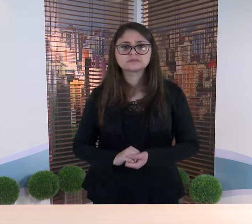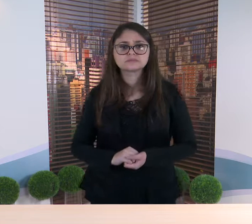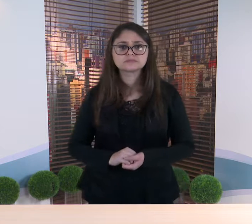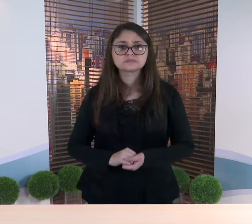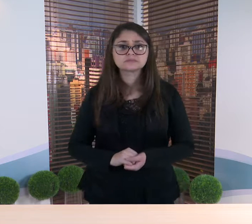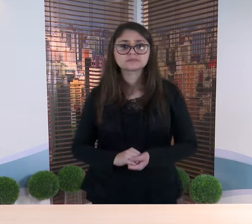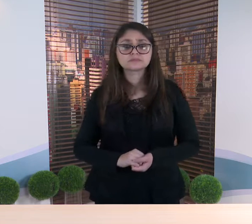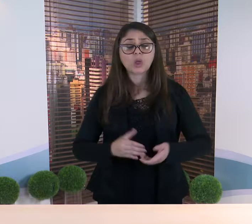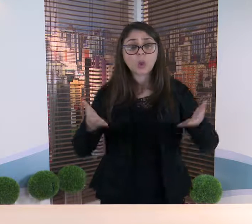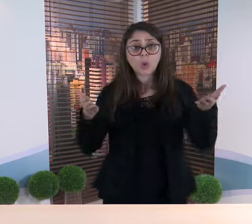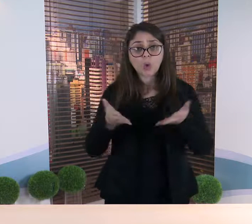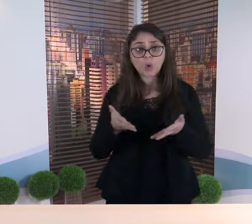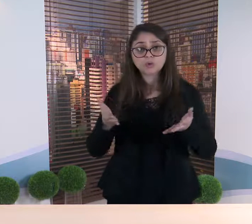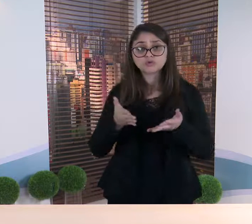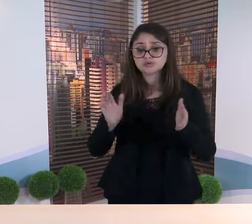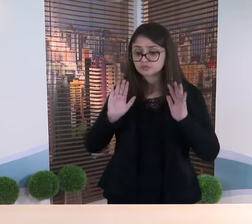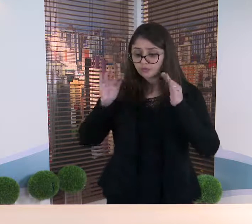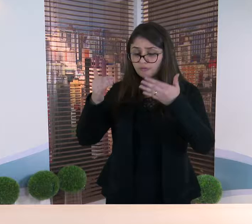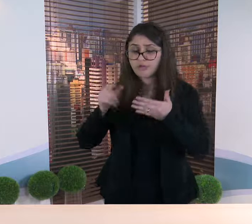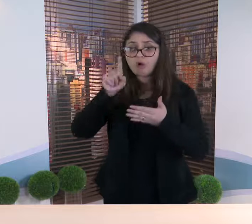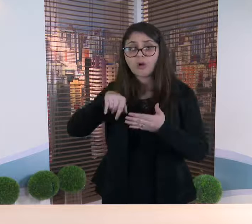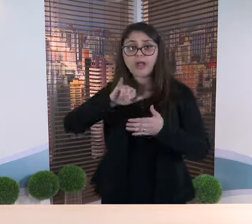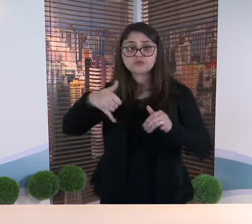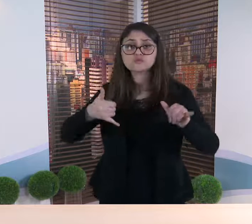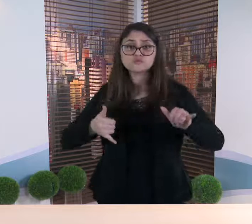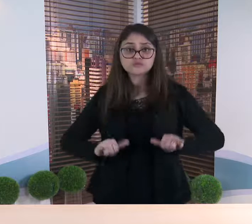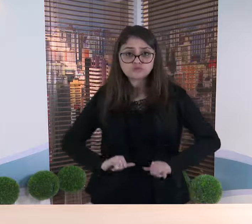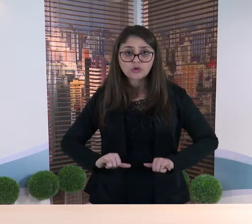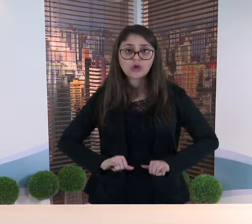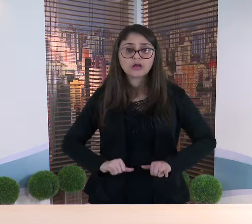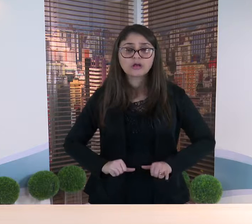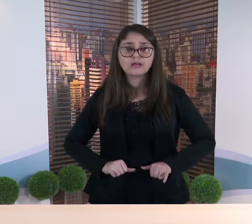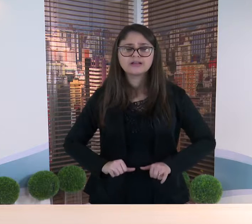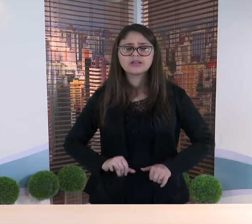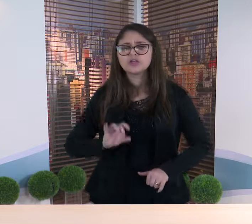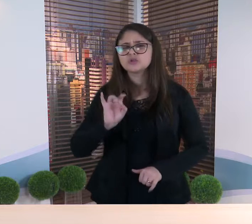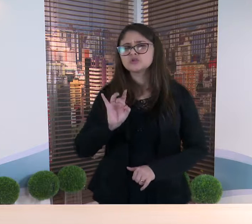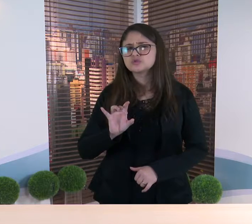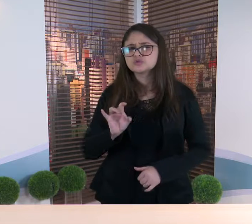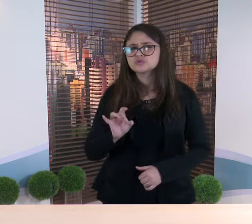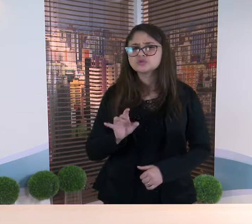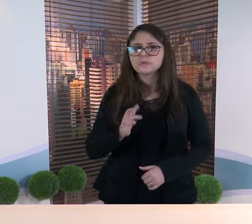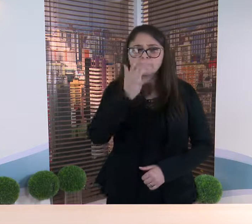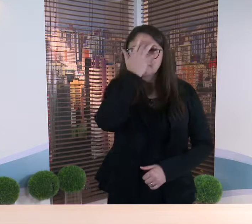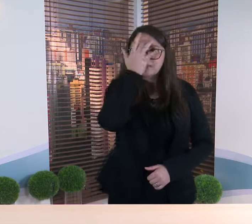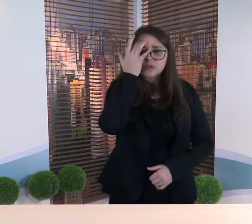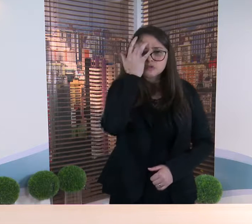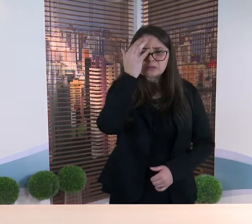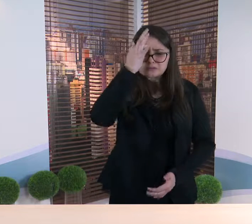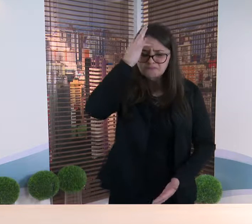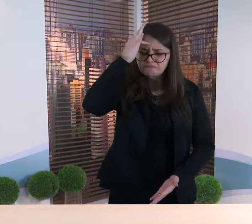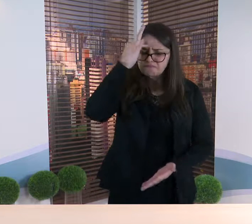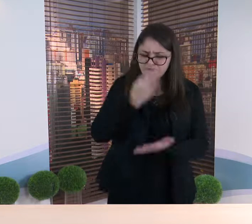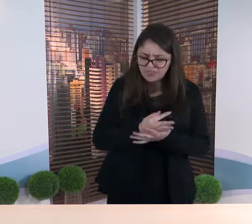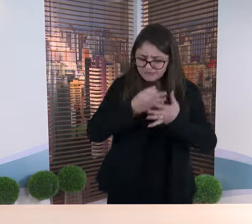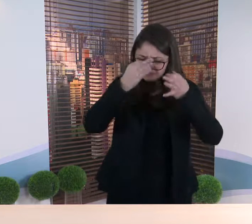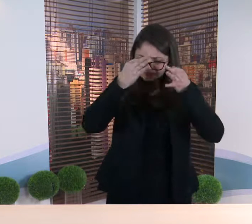vimos o drama vivenciado por Jó. Somente alguém com uma fé inabalável é capaz de manter a